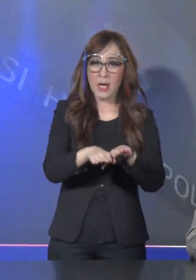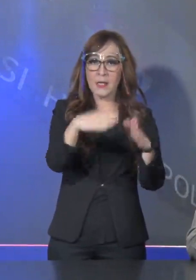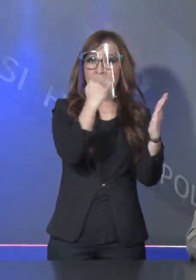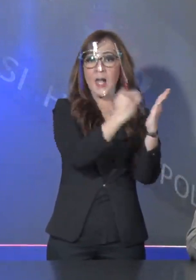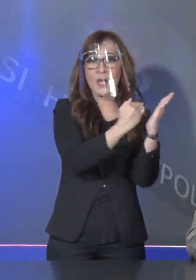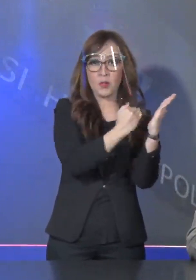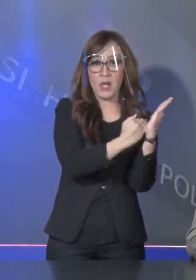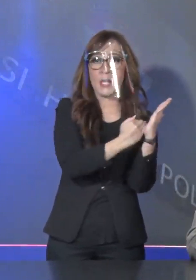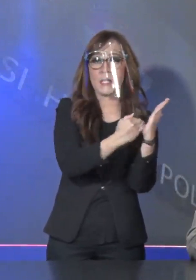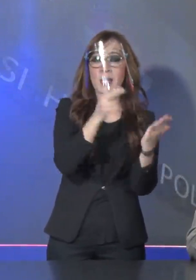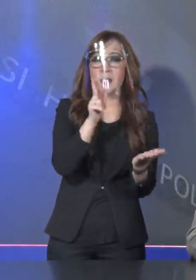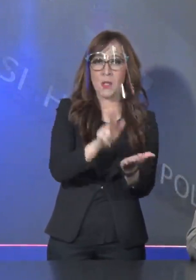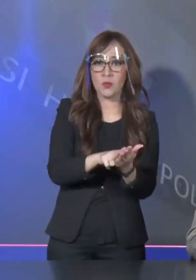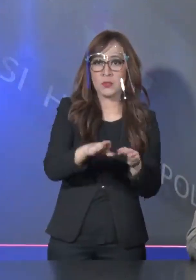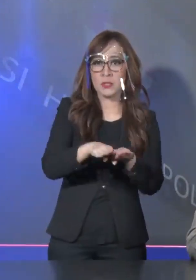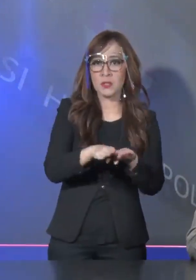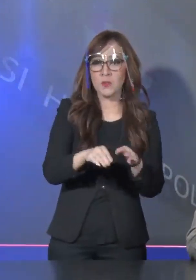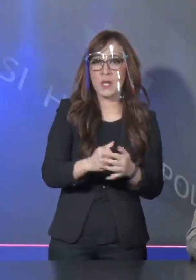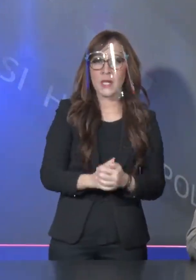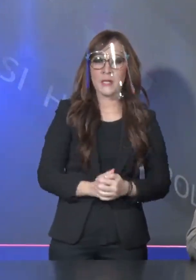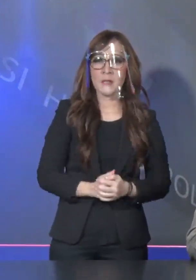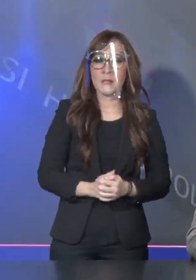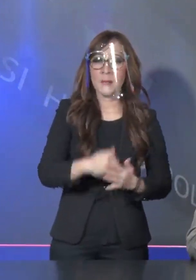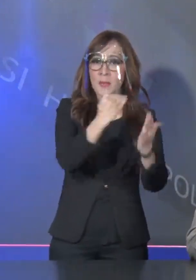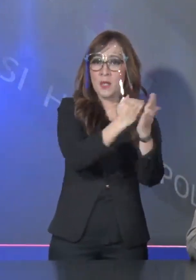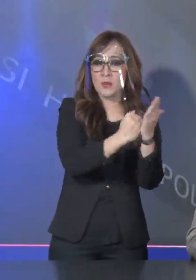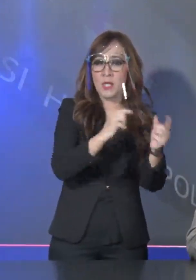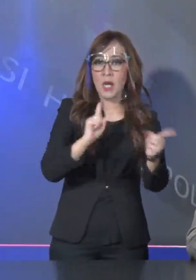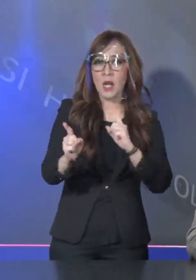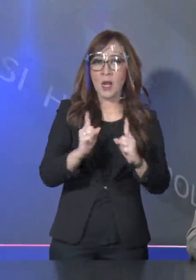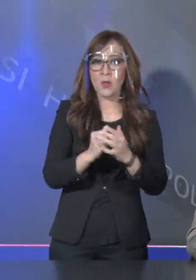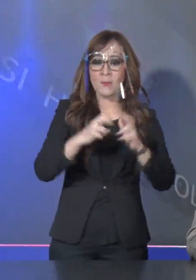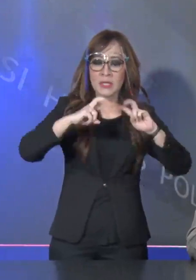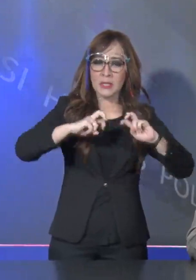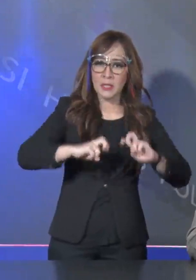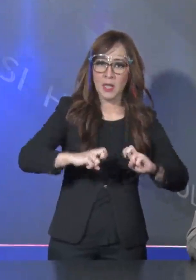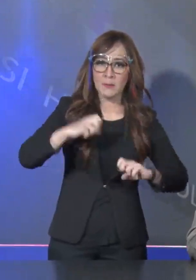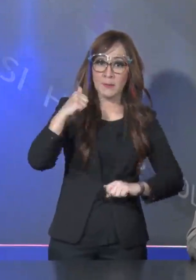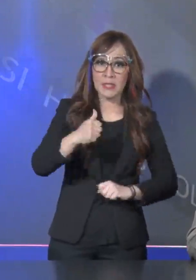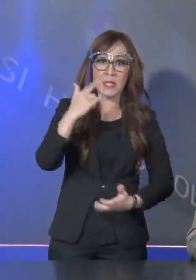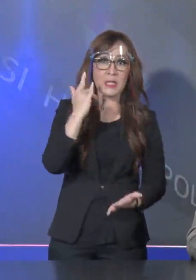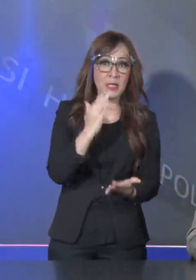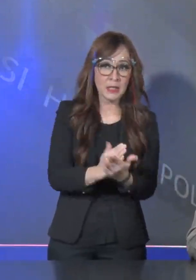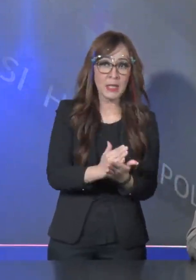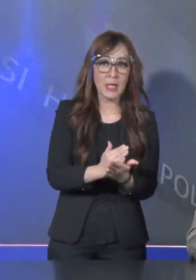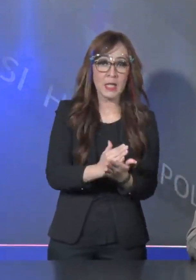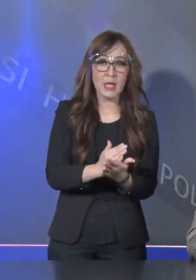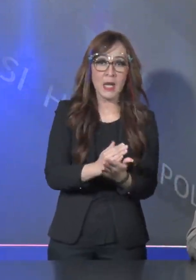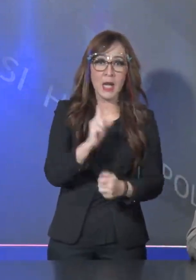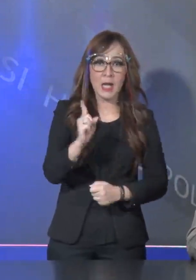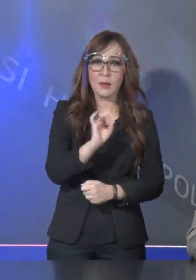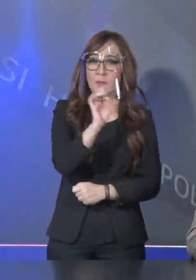berlaku sesuai 109 KUHAP bahwa penyidikan dapat dihentikan karena beberapa hal antara